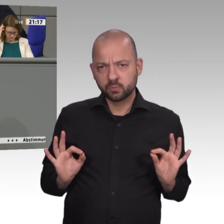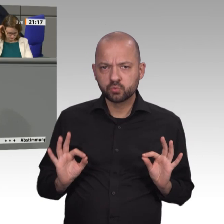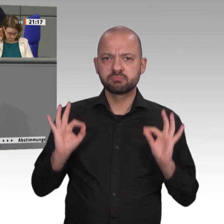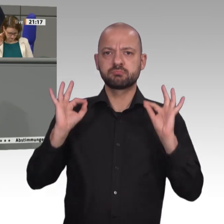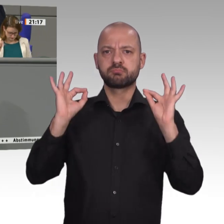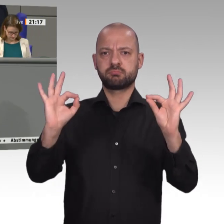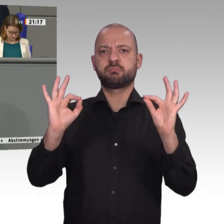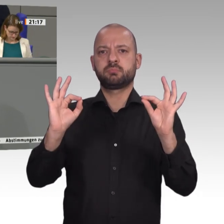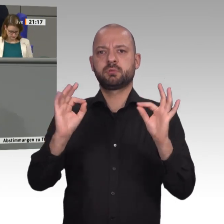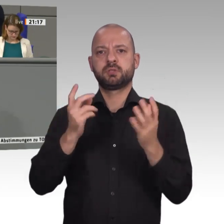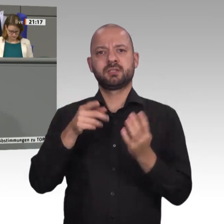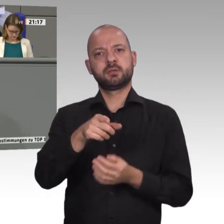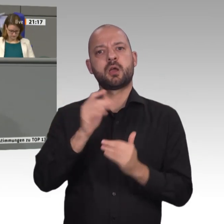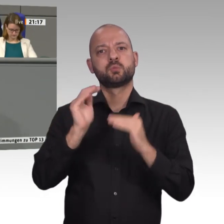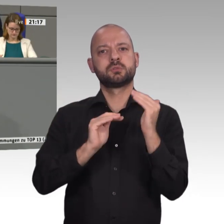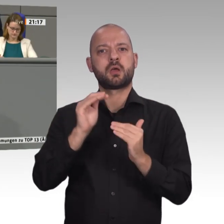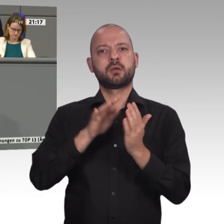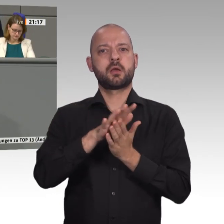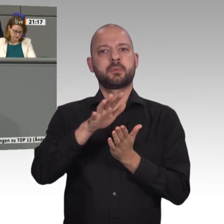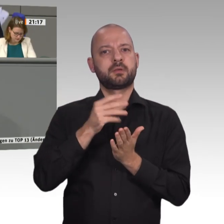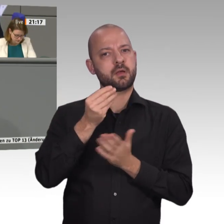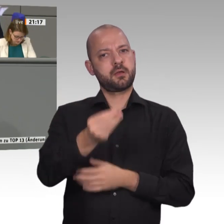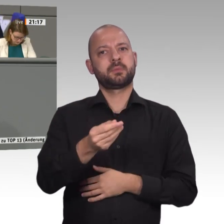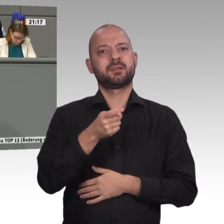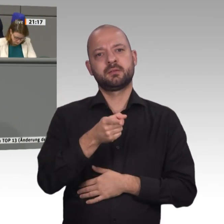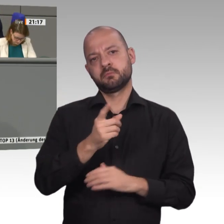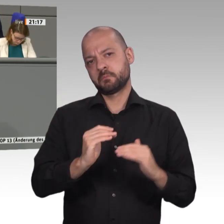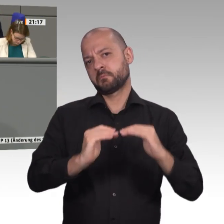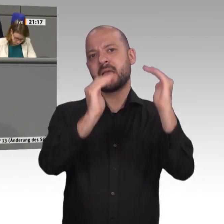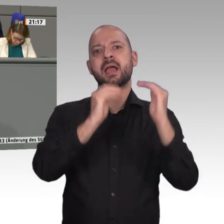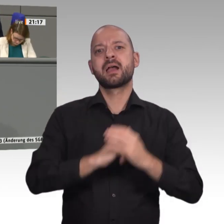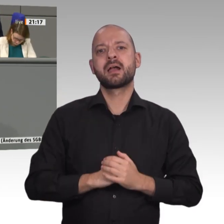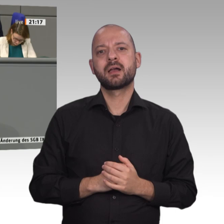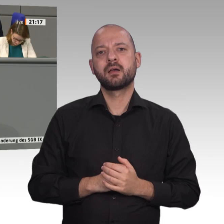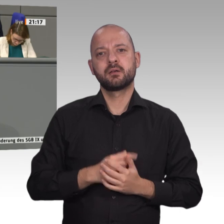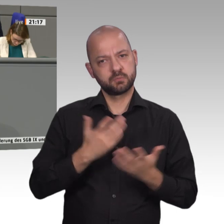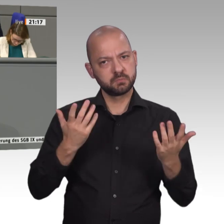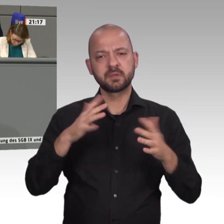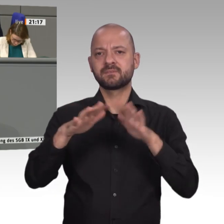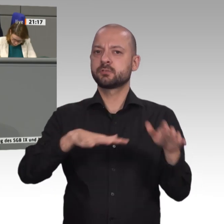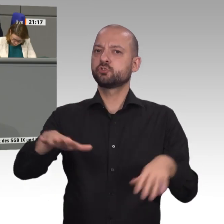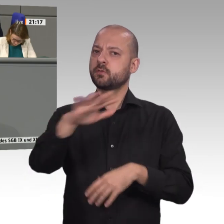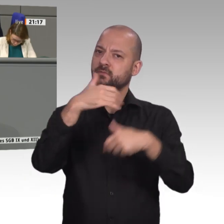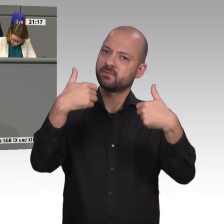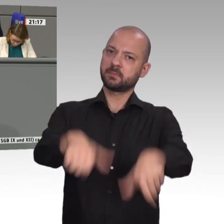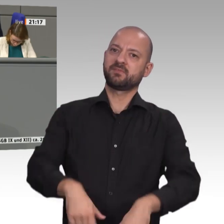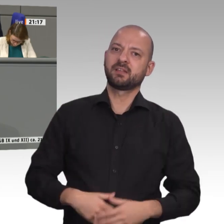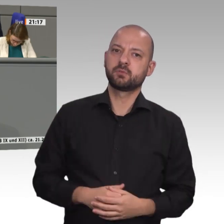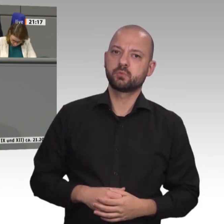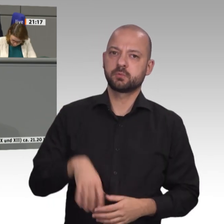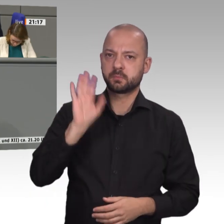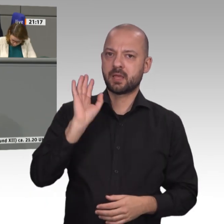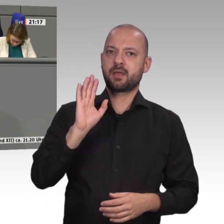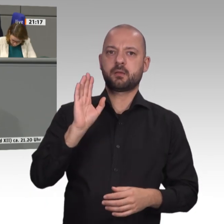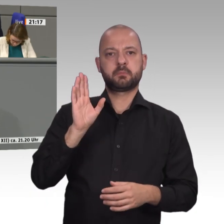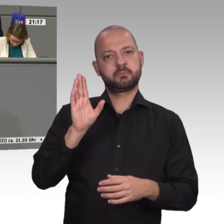die Erhöhung der Ausgleichsquote wieder auf 6% anzuheben. Auch das hat in der Anhörung am Montag eine Rolle gespielt. Wenn man